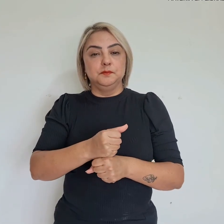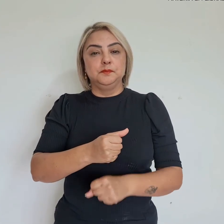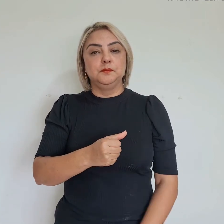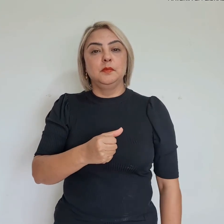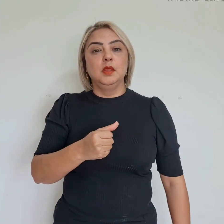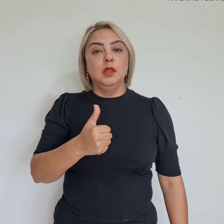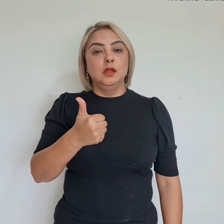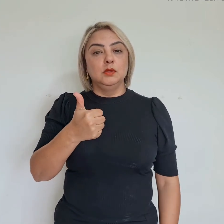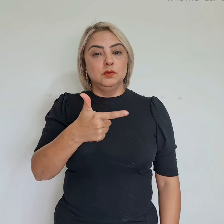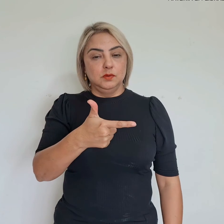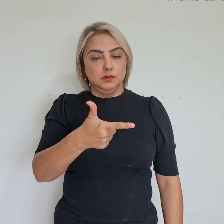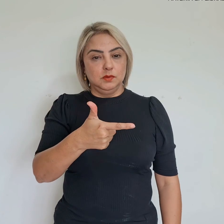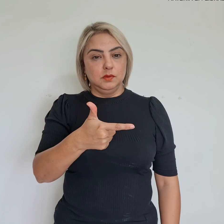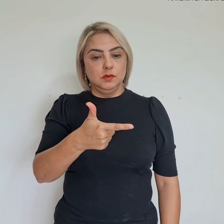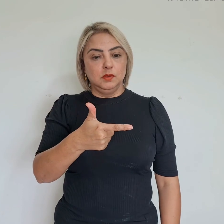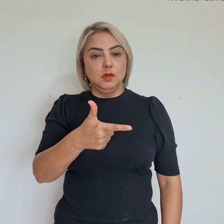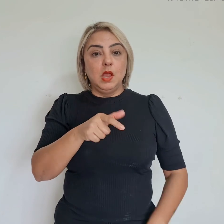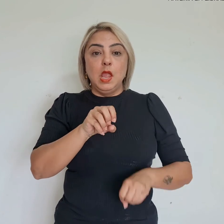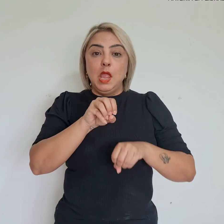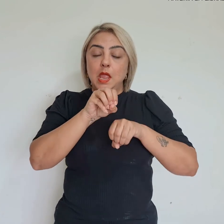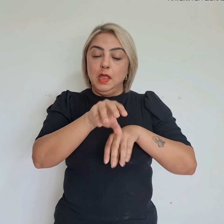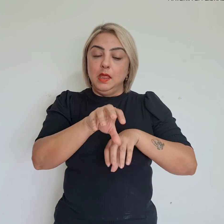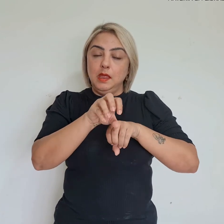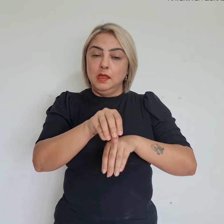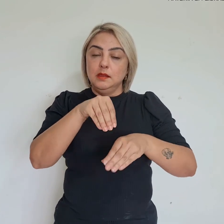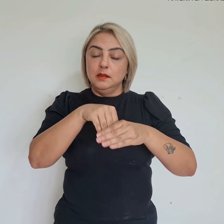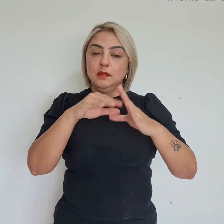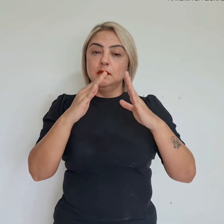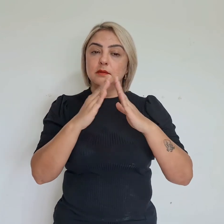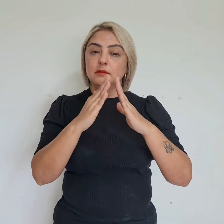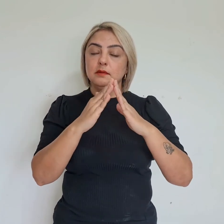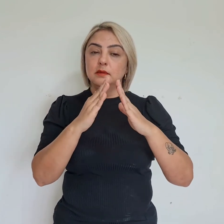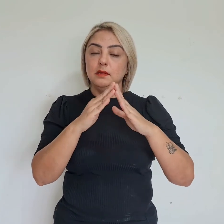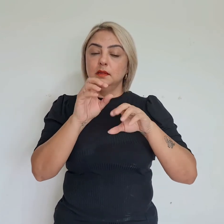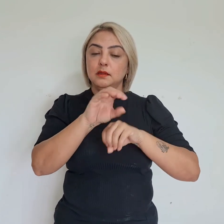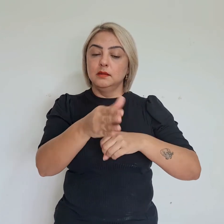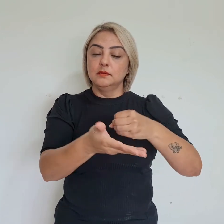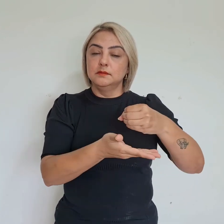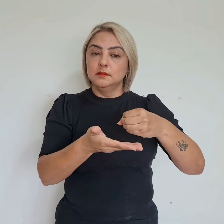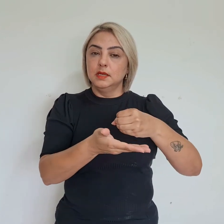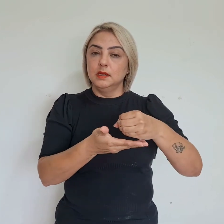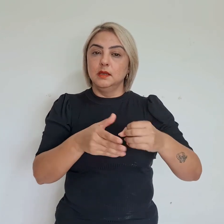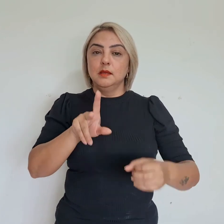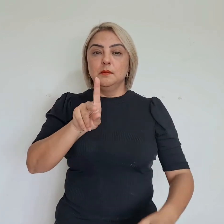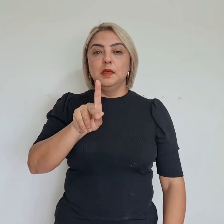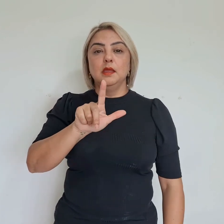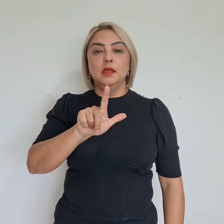3.129/2012, ensino domiciliar na educação básica. PL